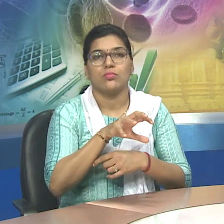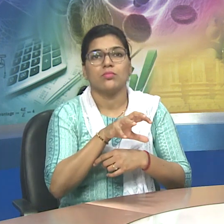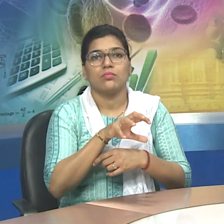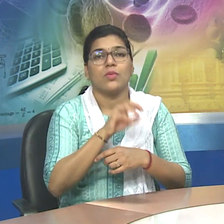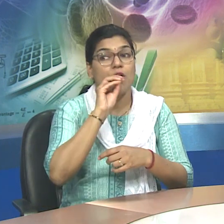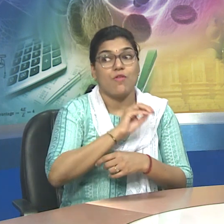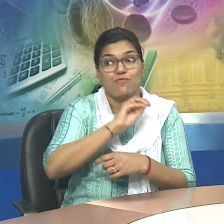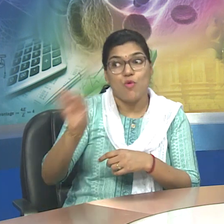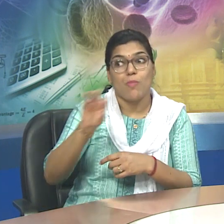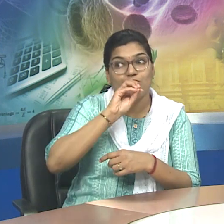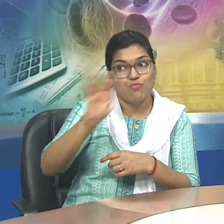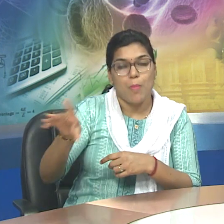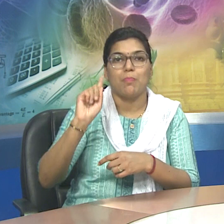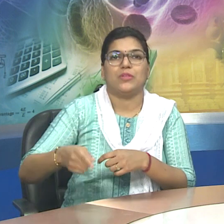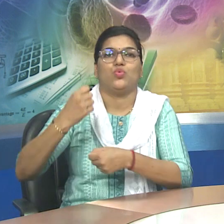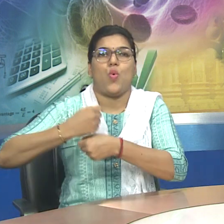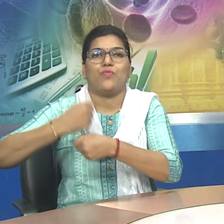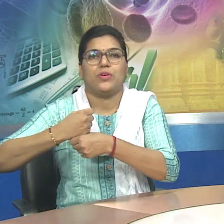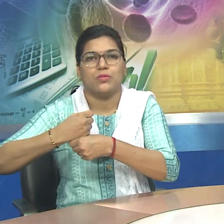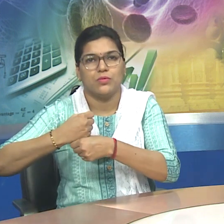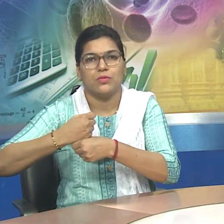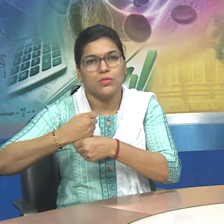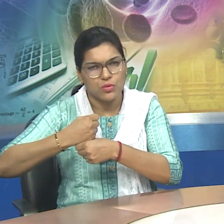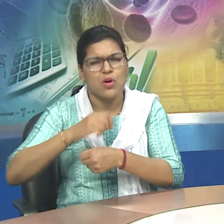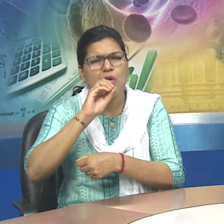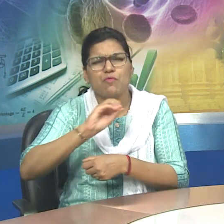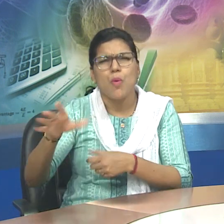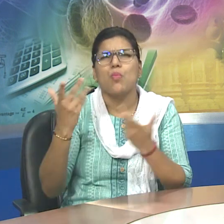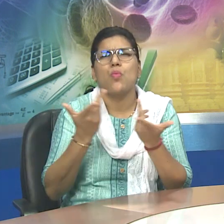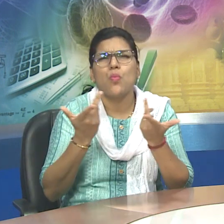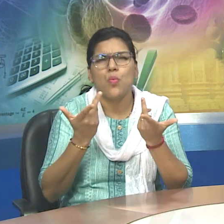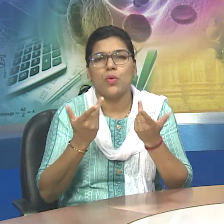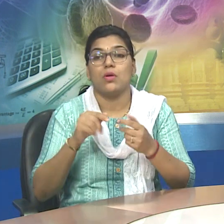सकते हैं, इसमें यह बताया गया है कि जो कानून